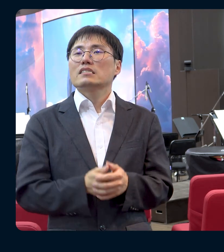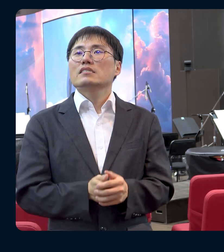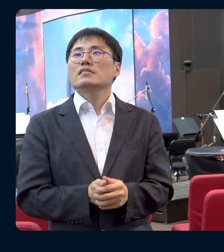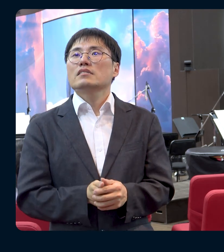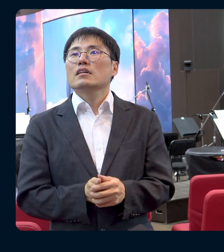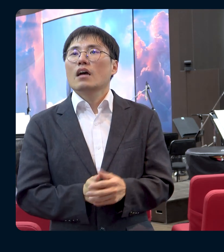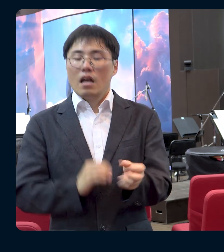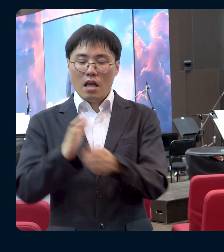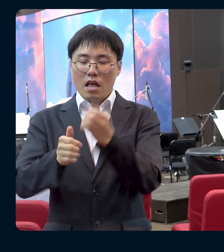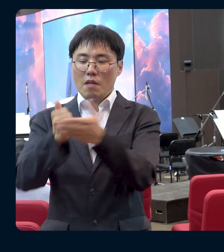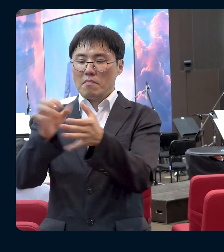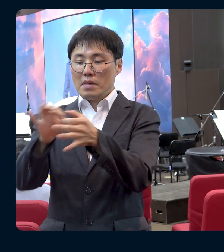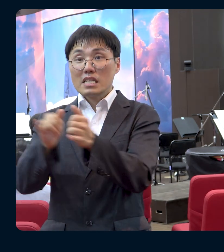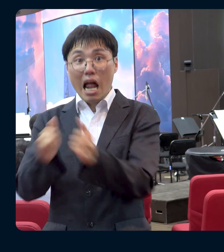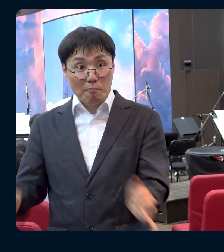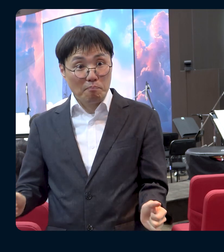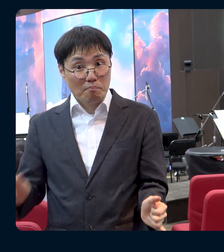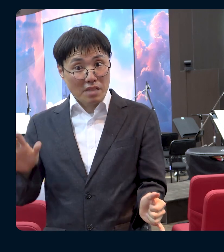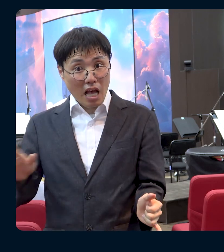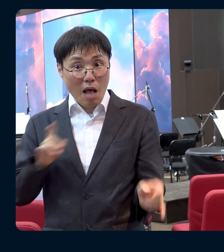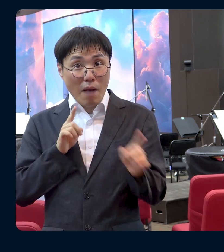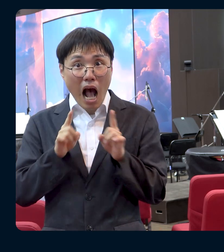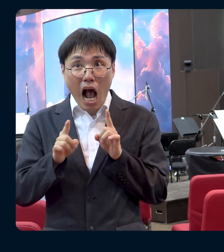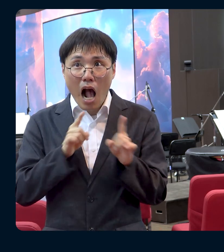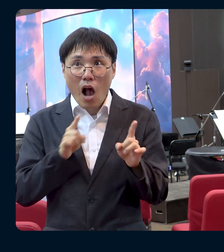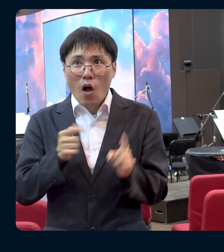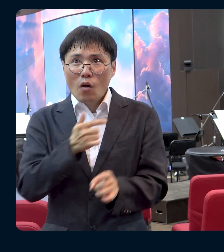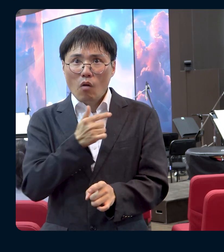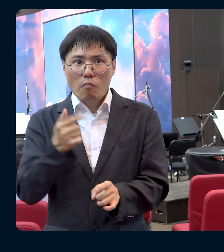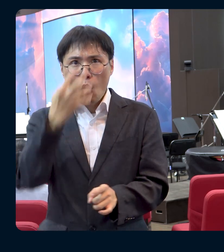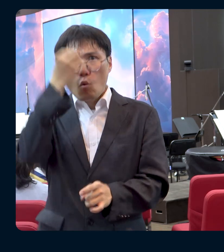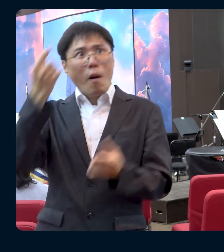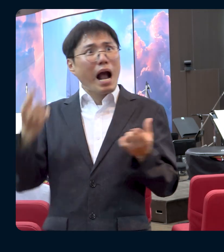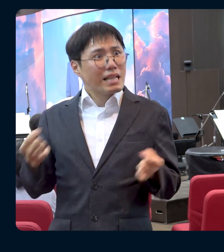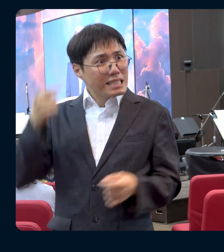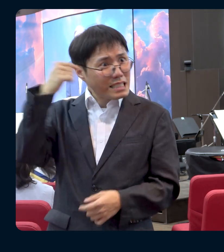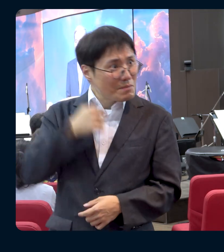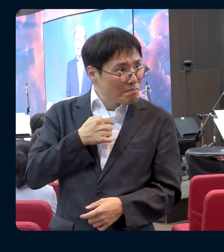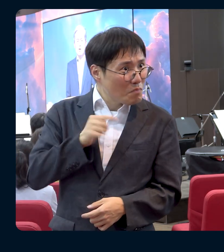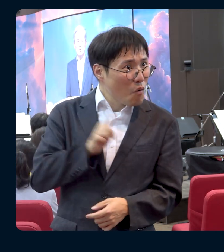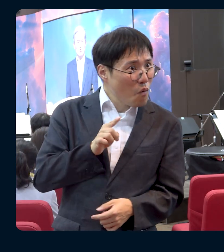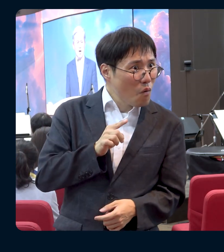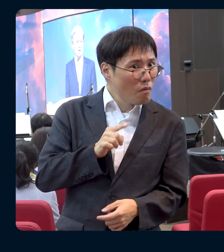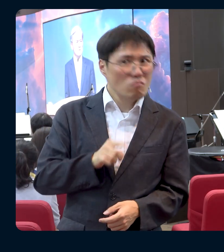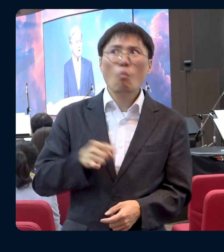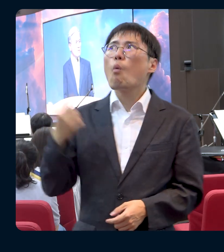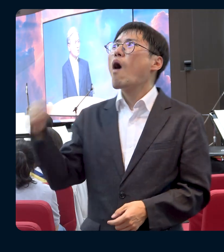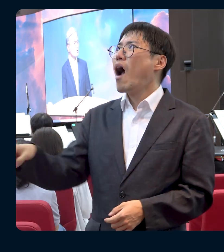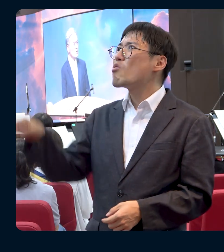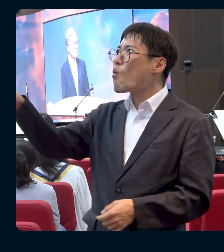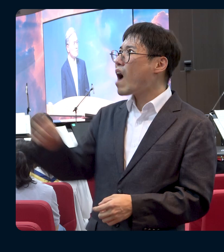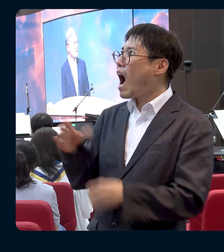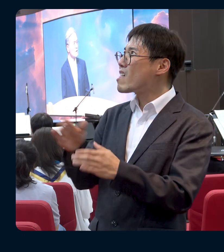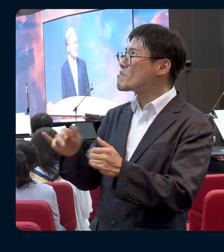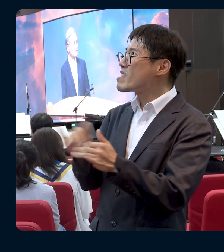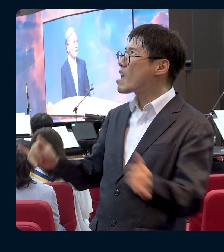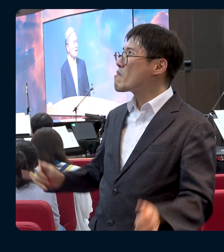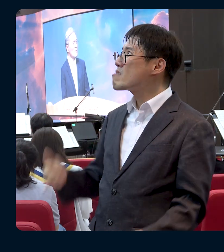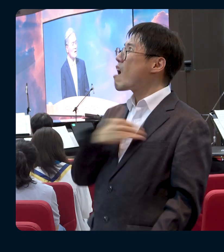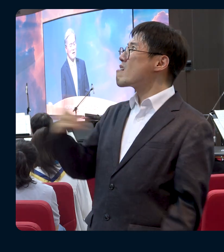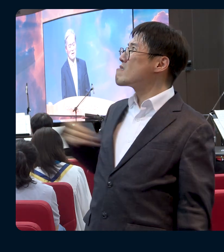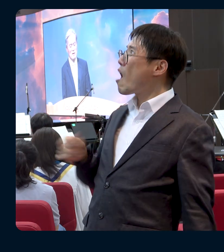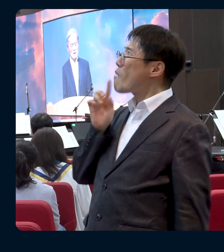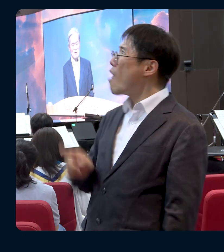혹시 나는 하나님의 사람이다 라고 말하는 게 너무 교만한 것 같았어. 지가 뭔데